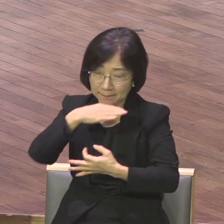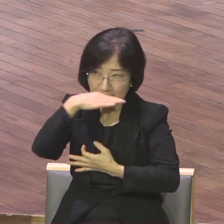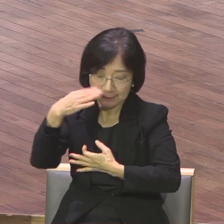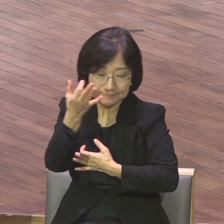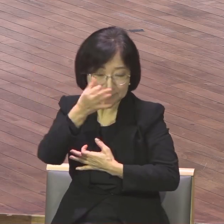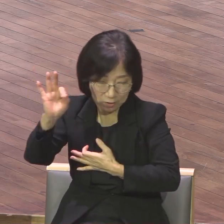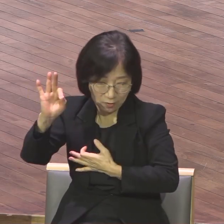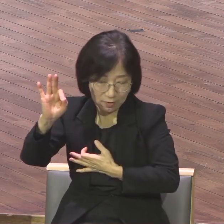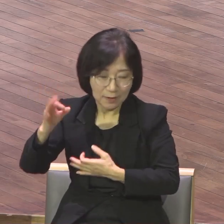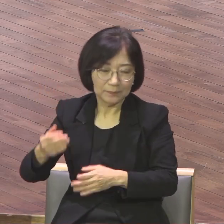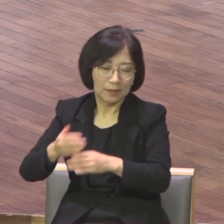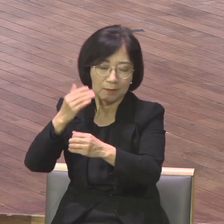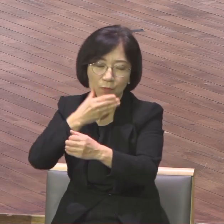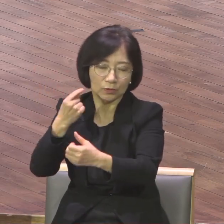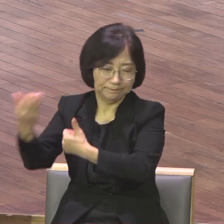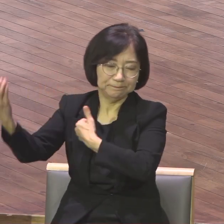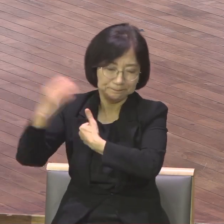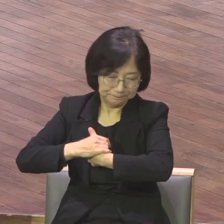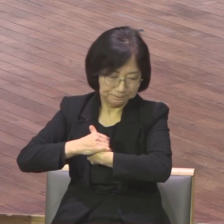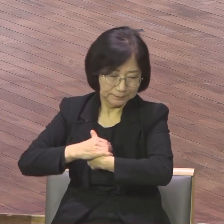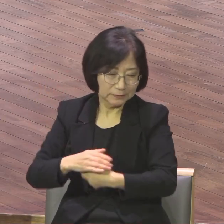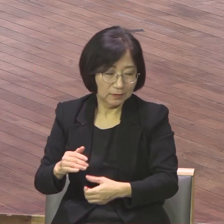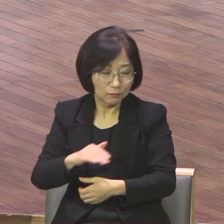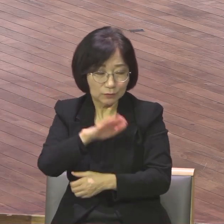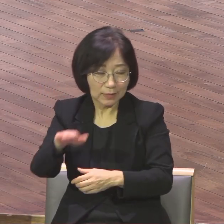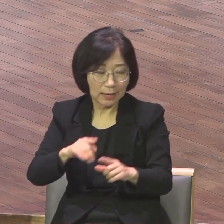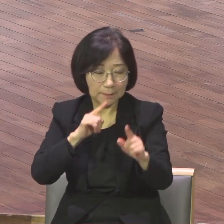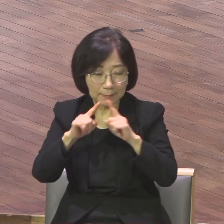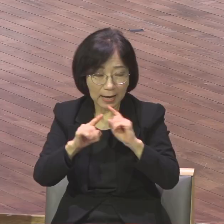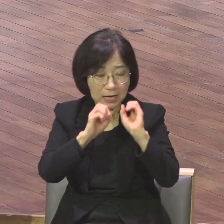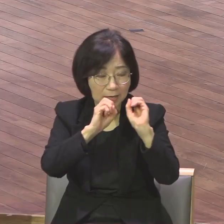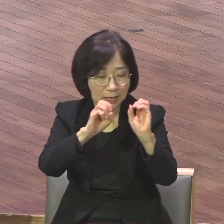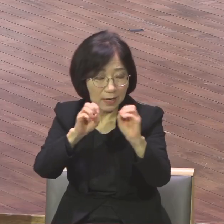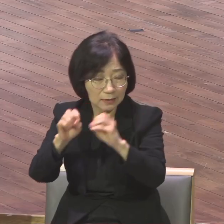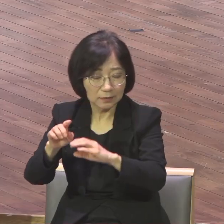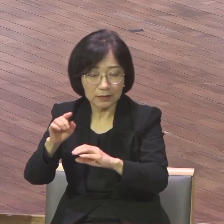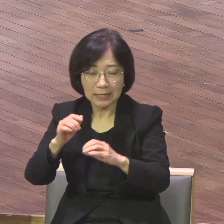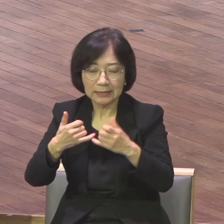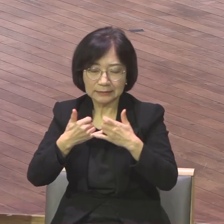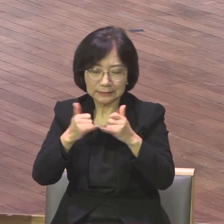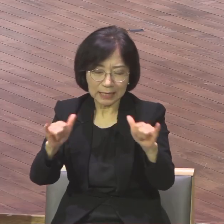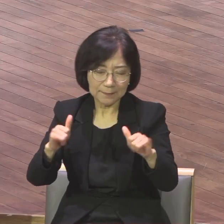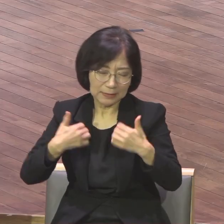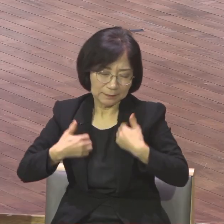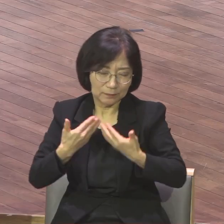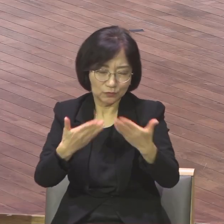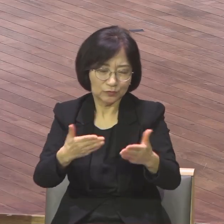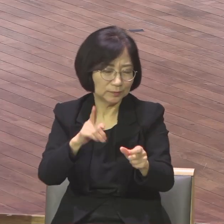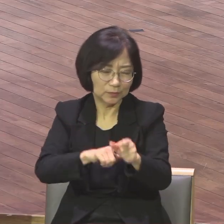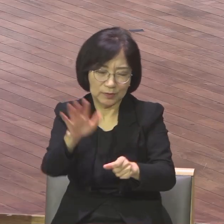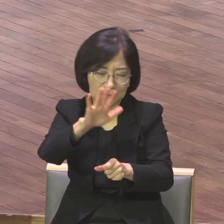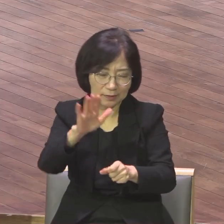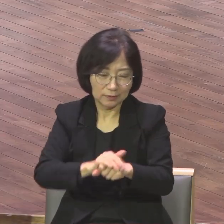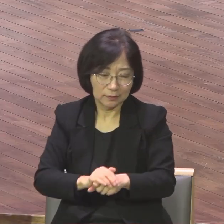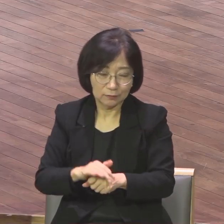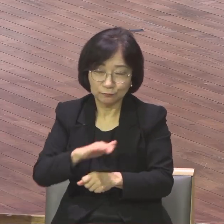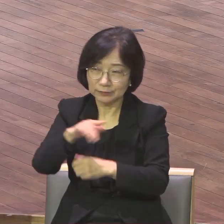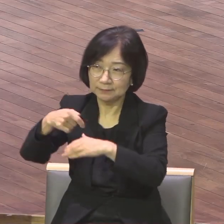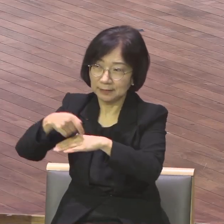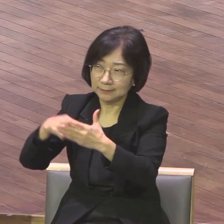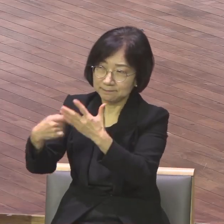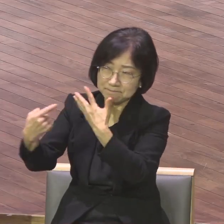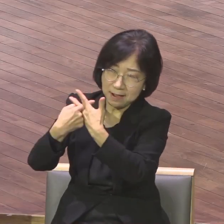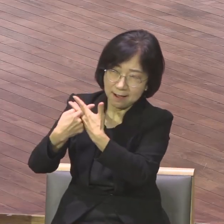입어 복음을 위탁받았으니, 우리가 이와 같이 말함은 사람을 기쁘게 하려 함이 아니요 오직 우리 마음을